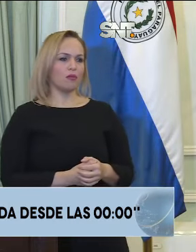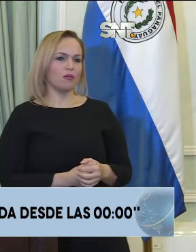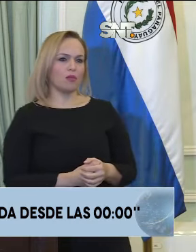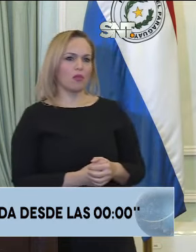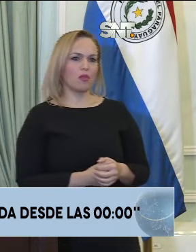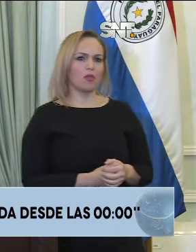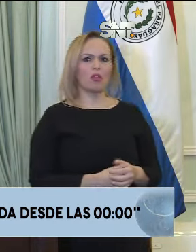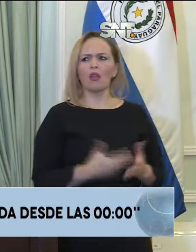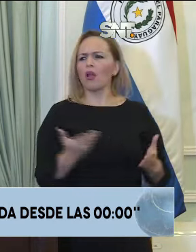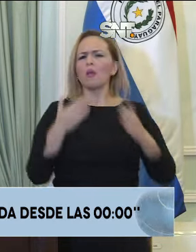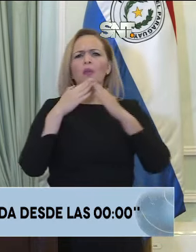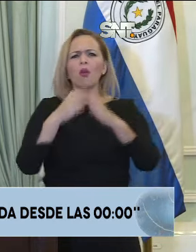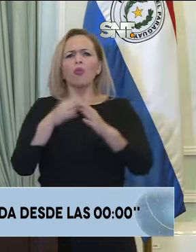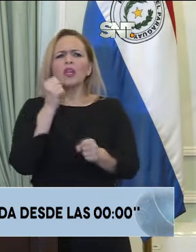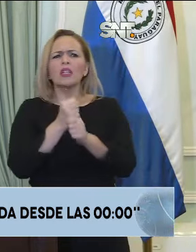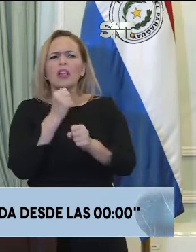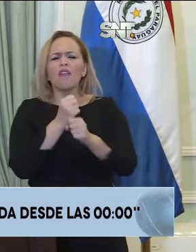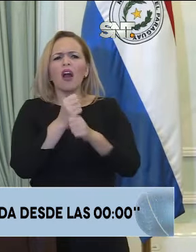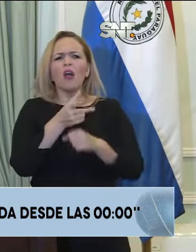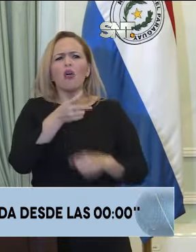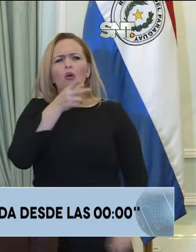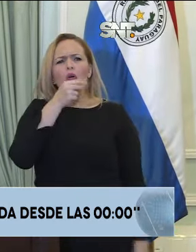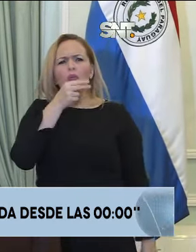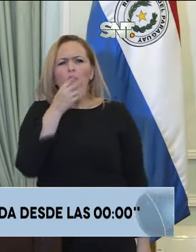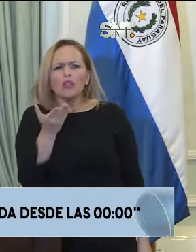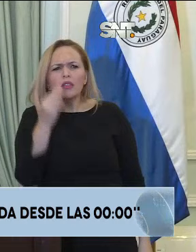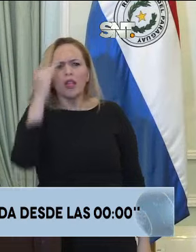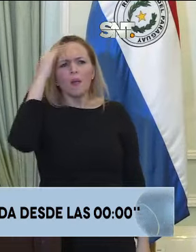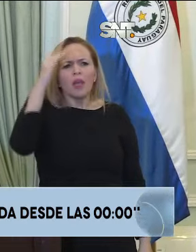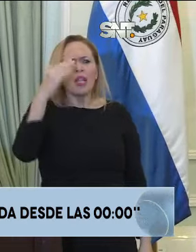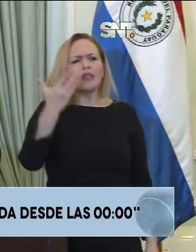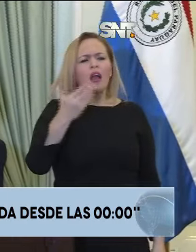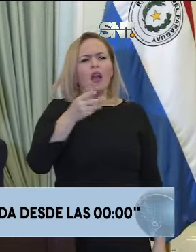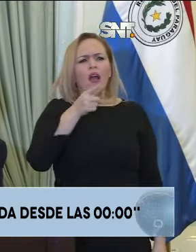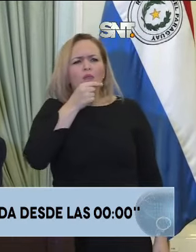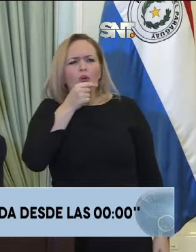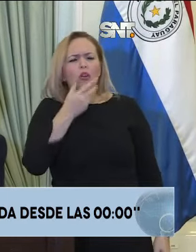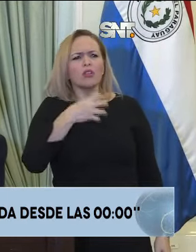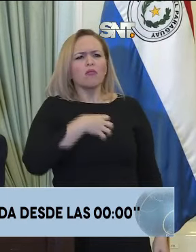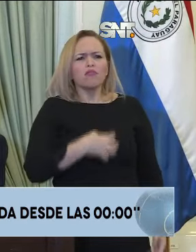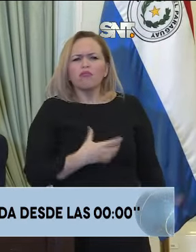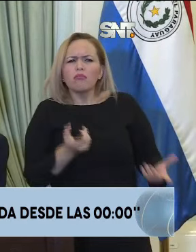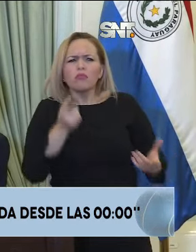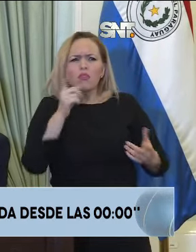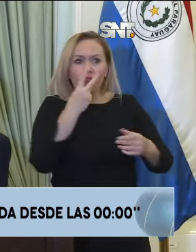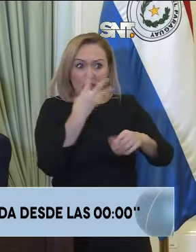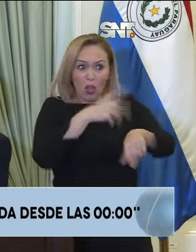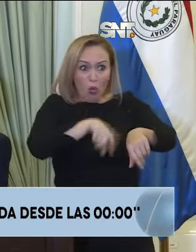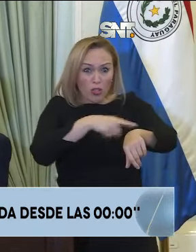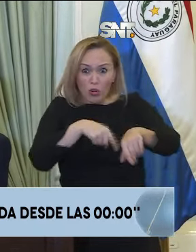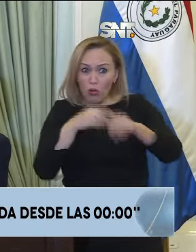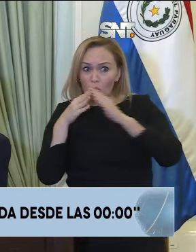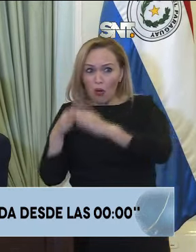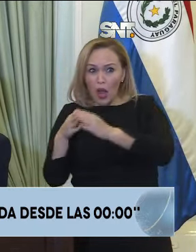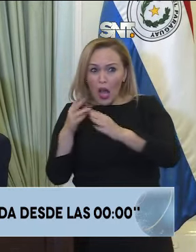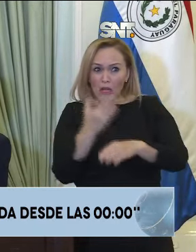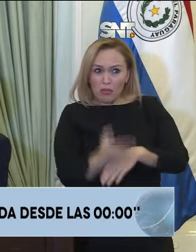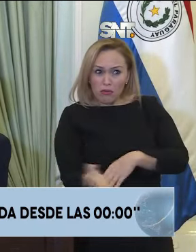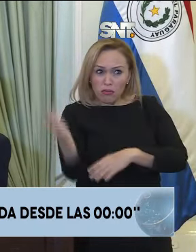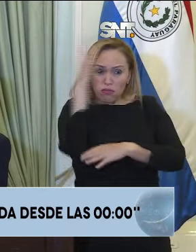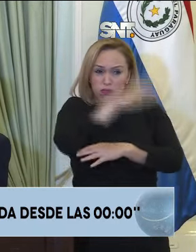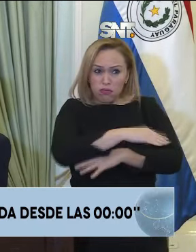Ministro, el trabajo específico de la Policía Nacional a los militares se extiende ya prácticamente a 24 horas. ¿Qué va a pasar? Y